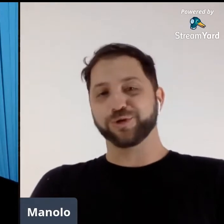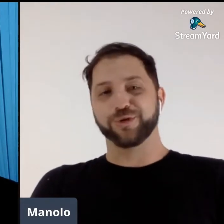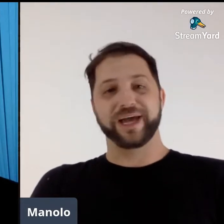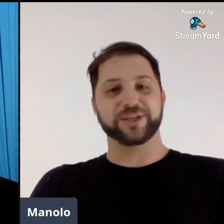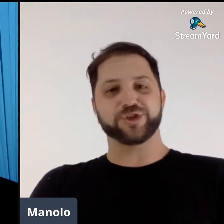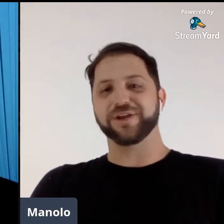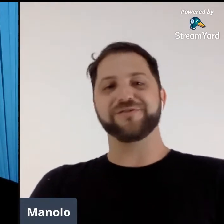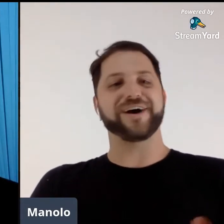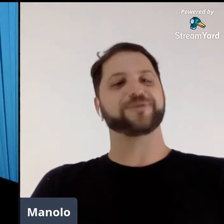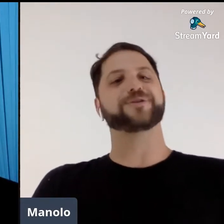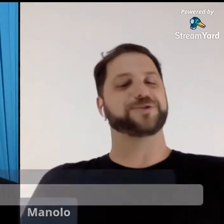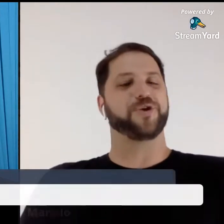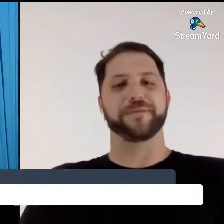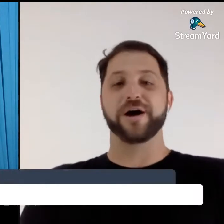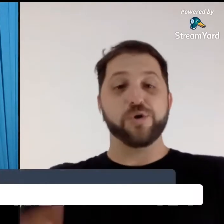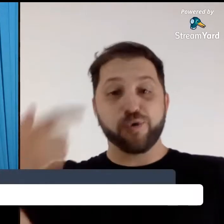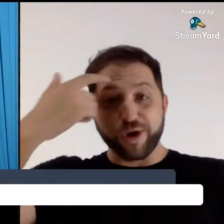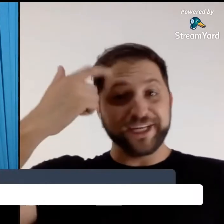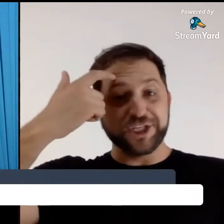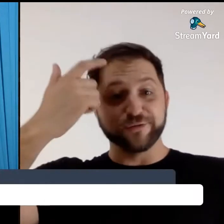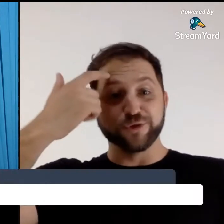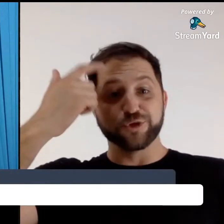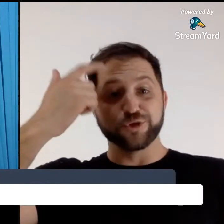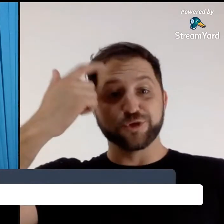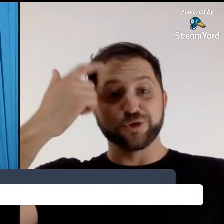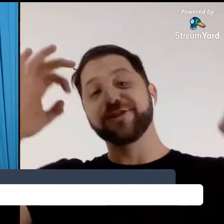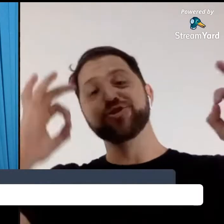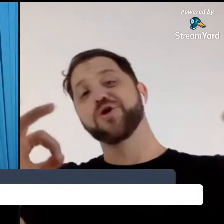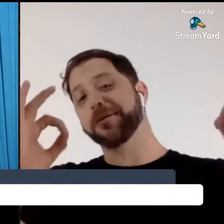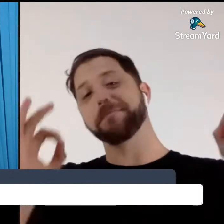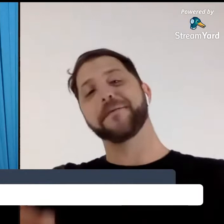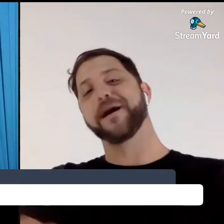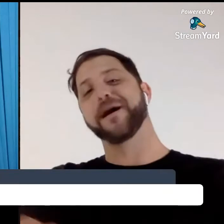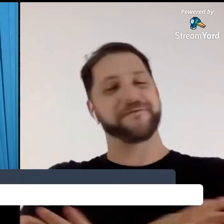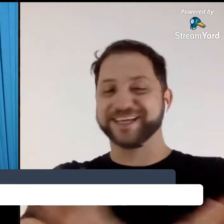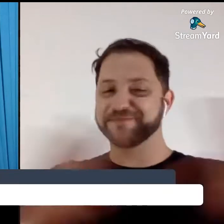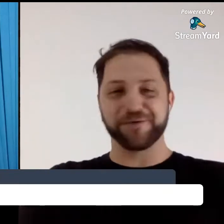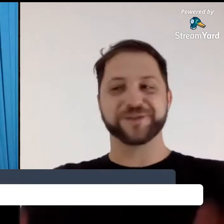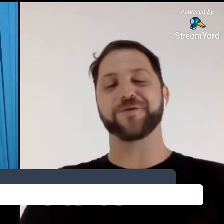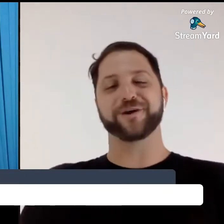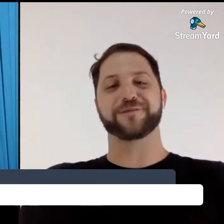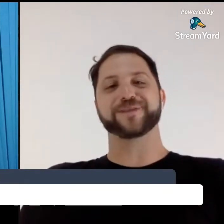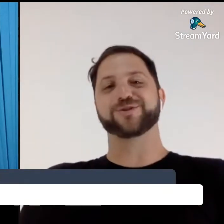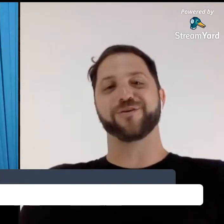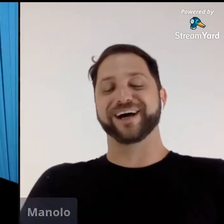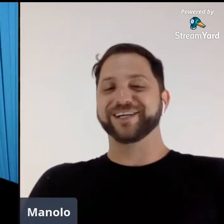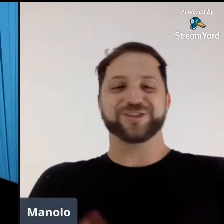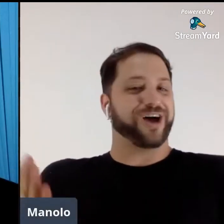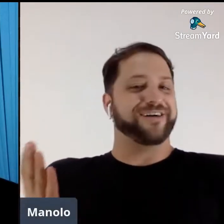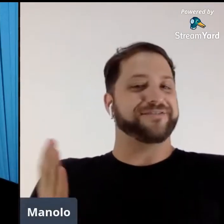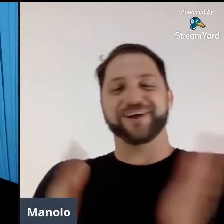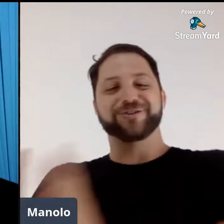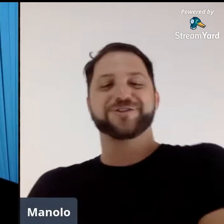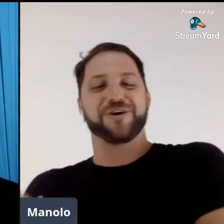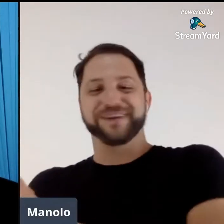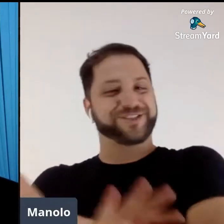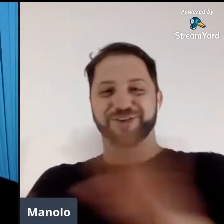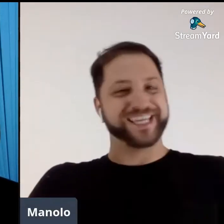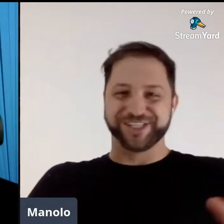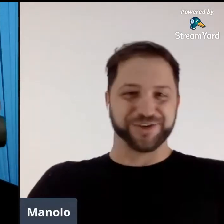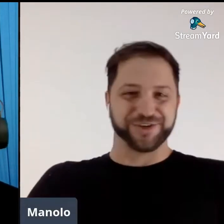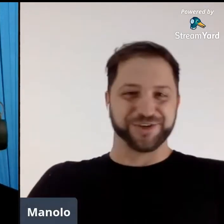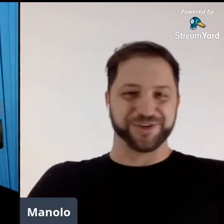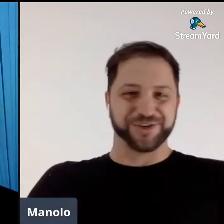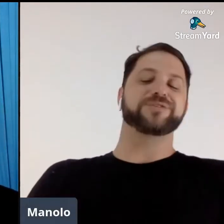a mesma coisa no surdo, ele só não fala nosso idioma. O cognitivo do surdo é normal, mesma coisa que qualquer outra pessoa, só fala